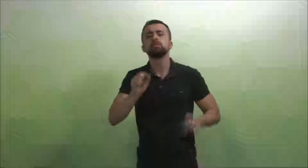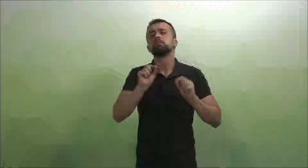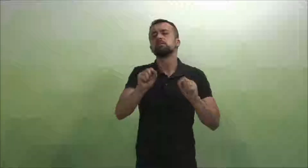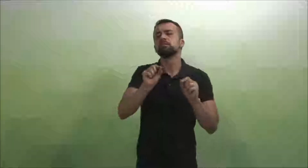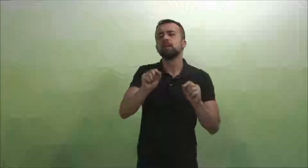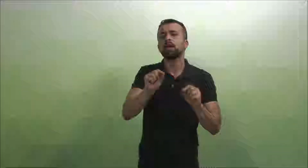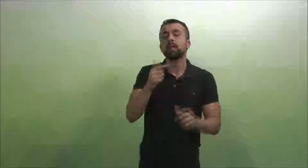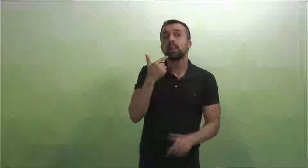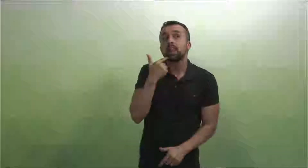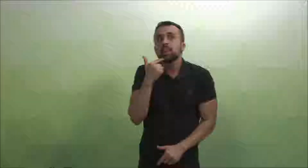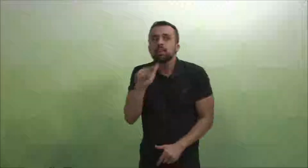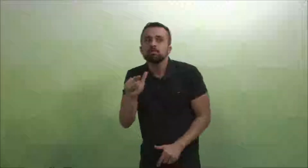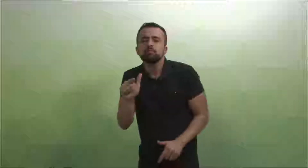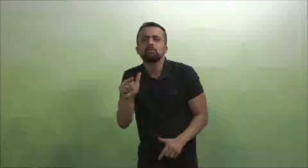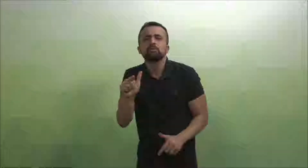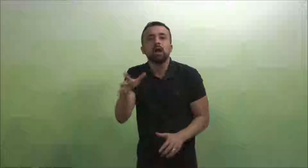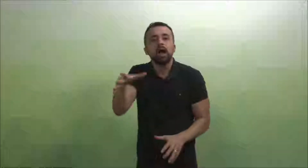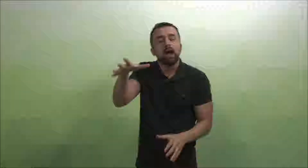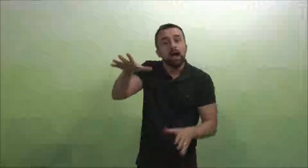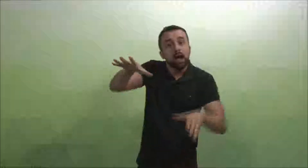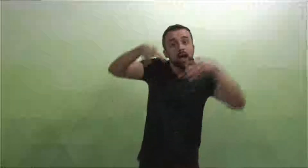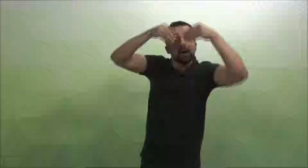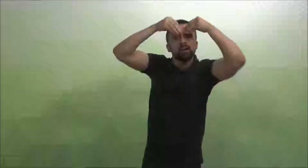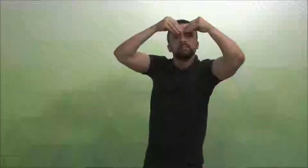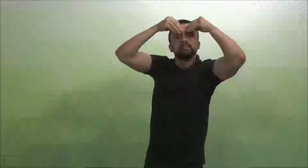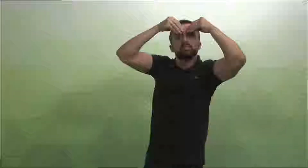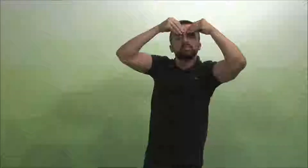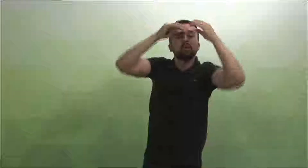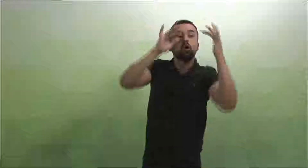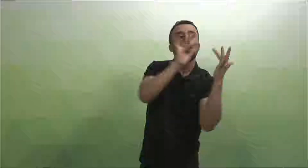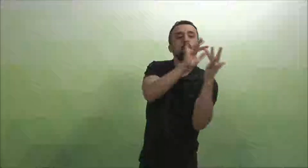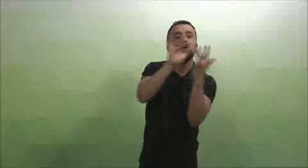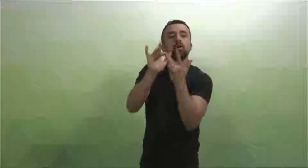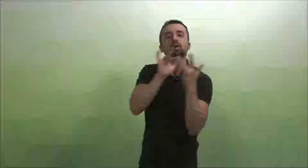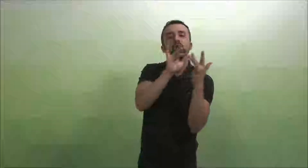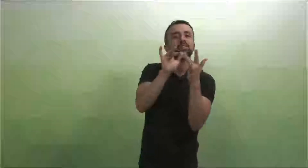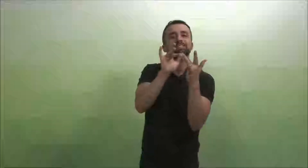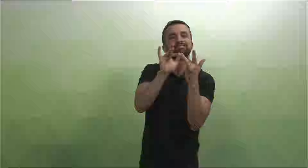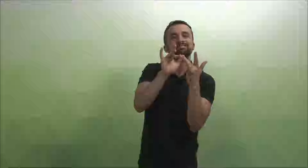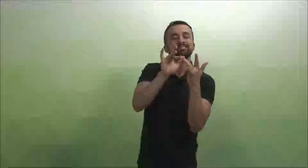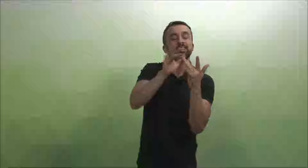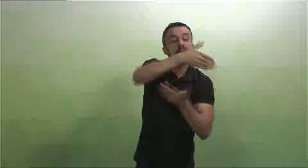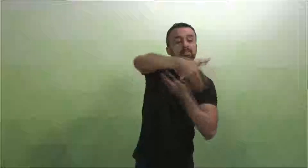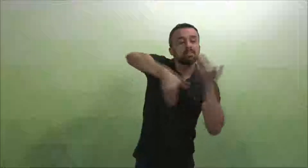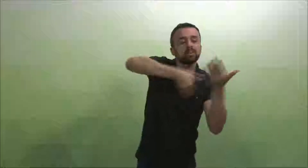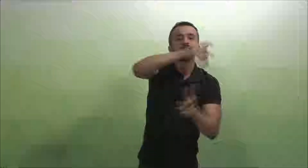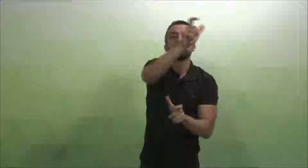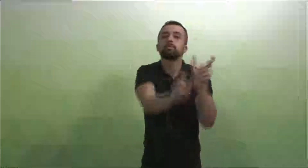já sabem, são aquelas adquiridas no contato e interação com falantes